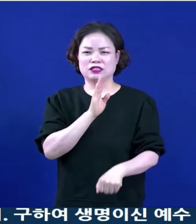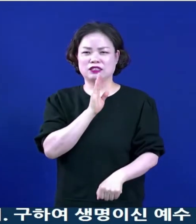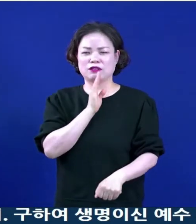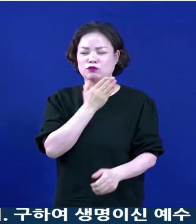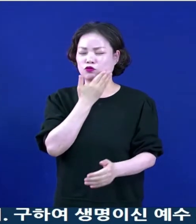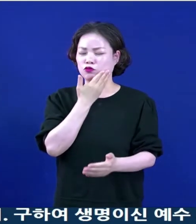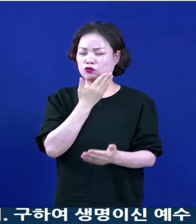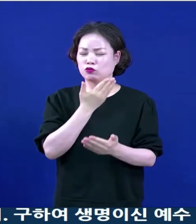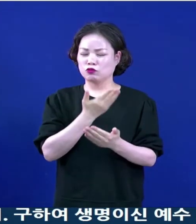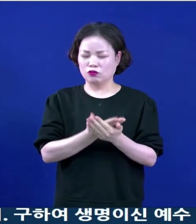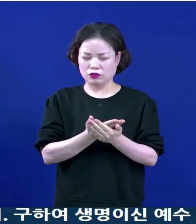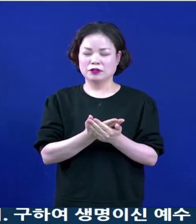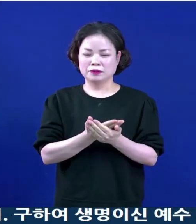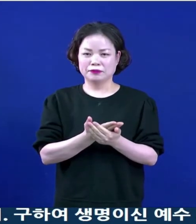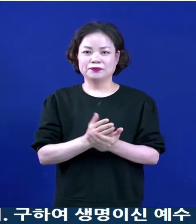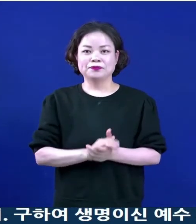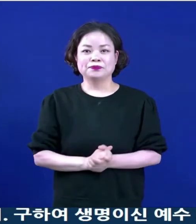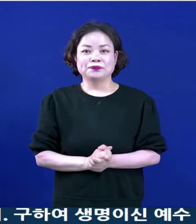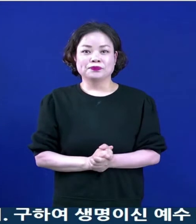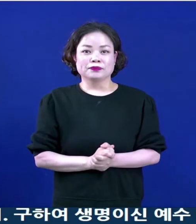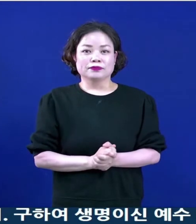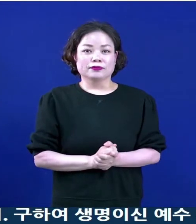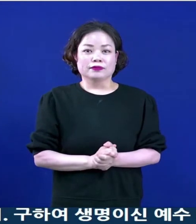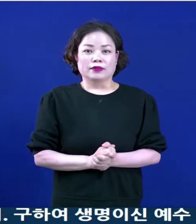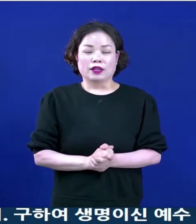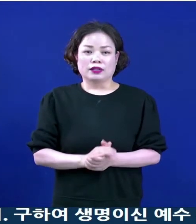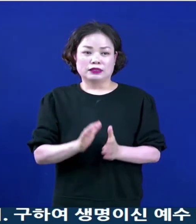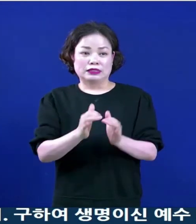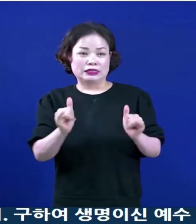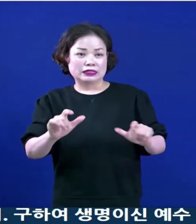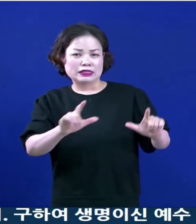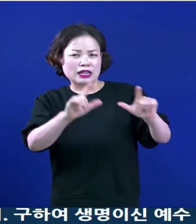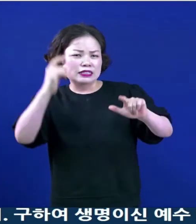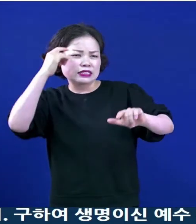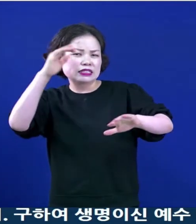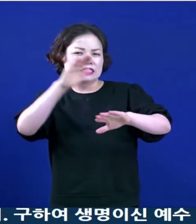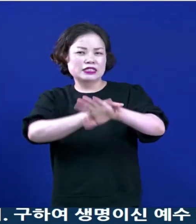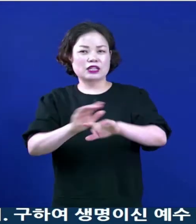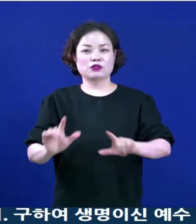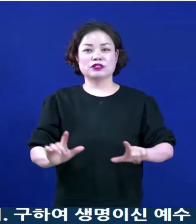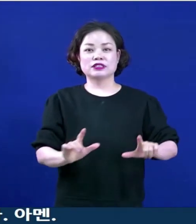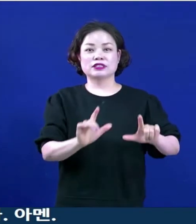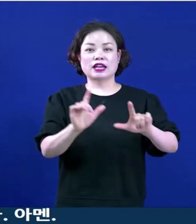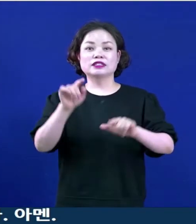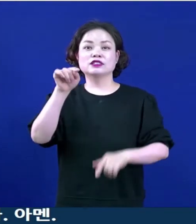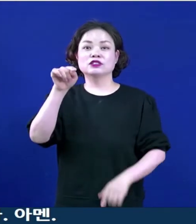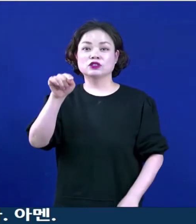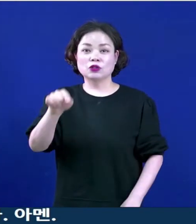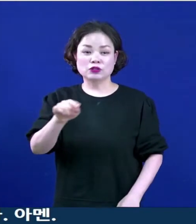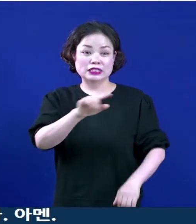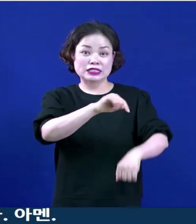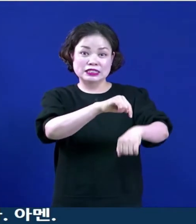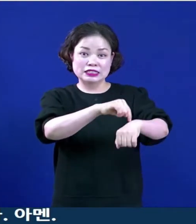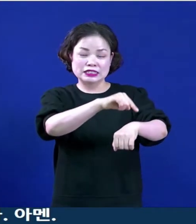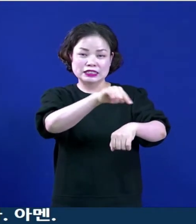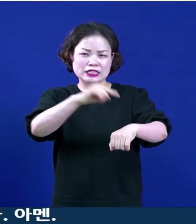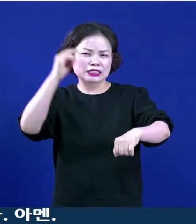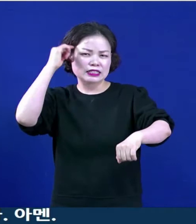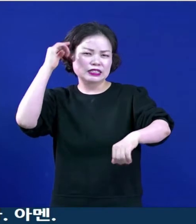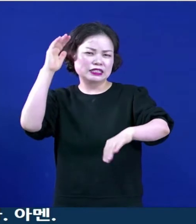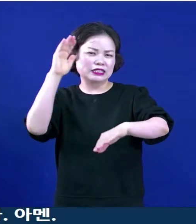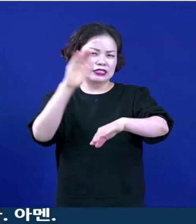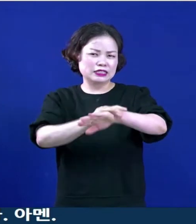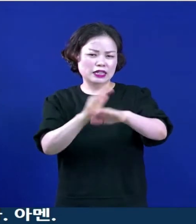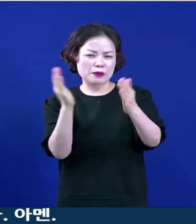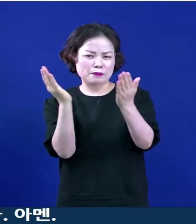중요함을 우리에게 보여주는 말이라고 할 수 있을 것입니다. 그래서 인생을 지혜롭게 산다라고 하는 것은 시간을 지혜롭게